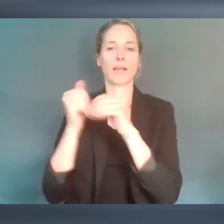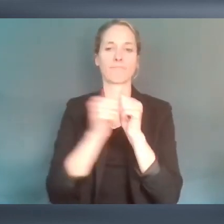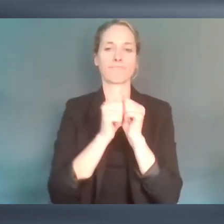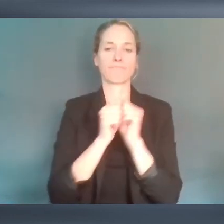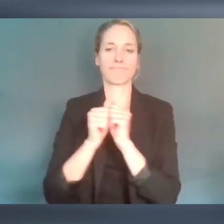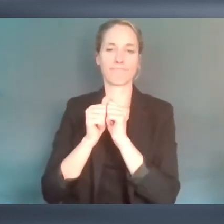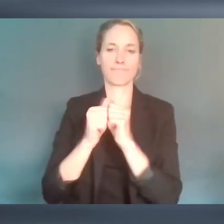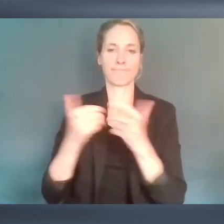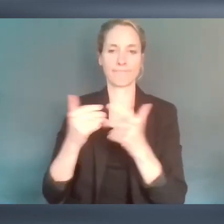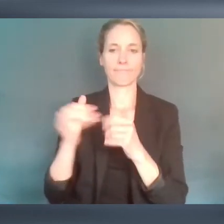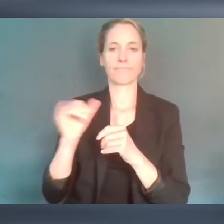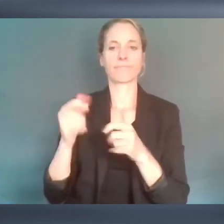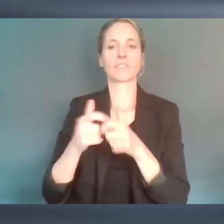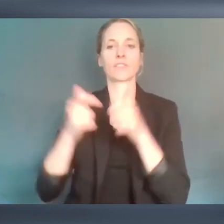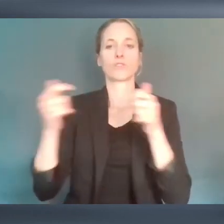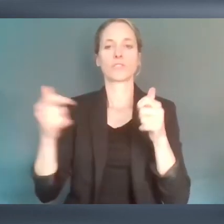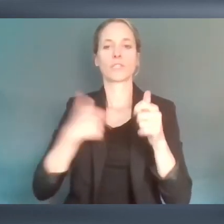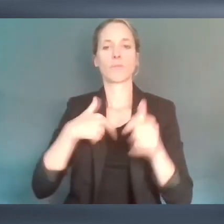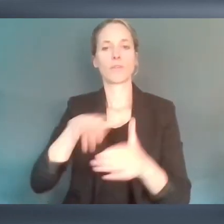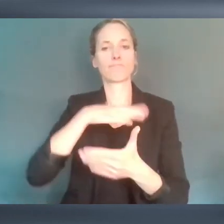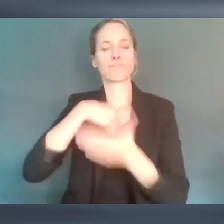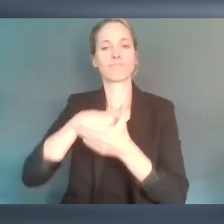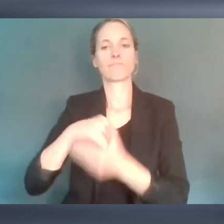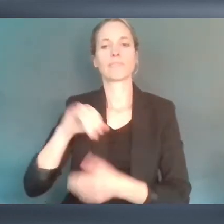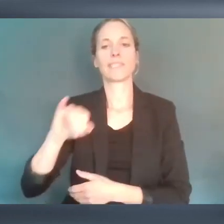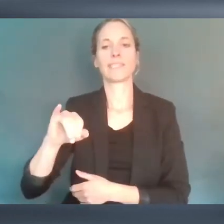ma société IDGEO,